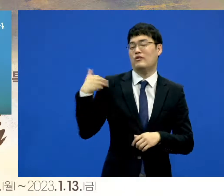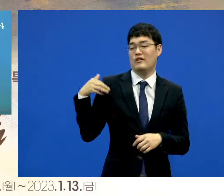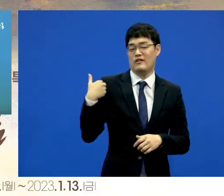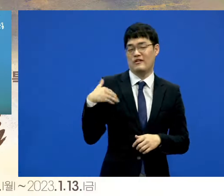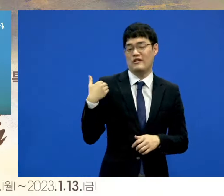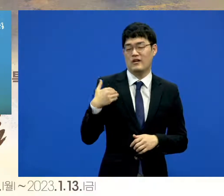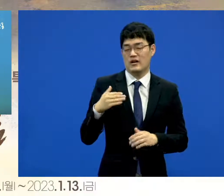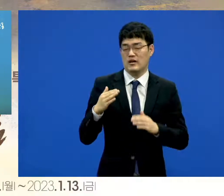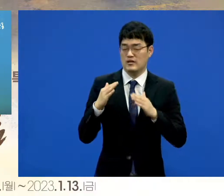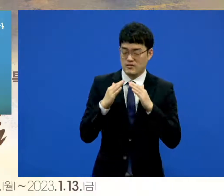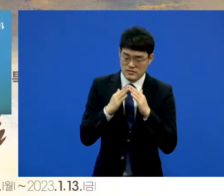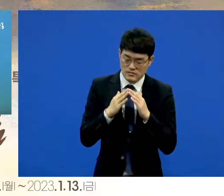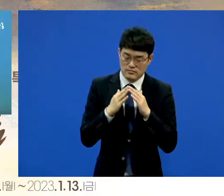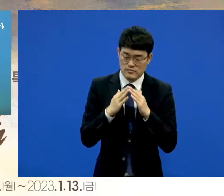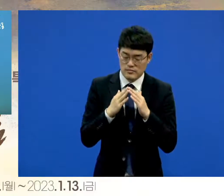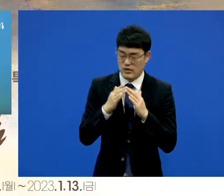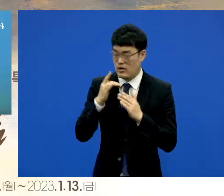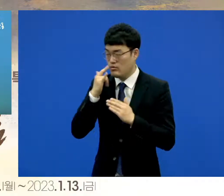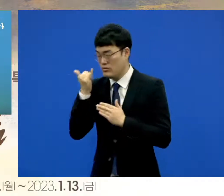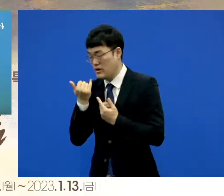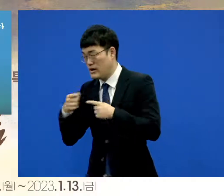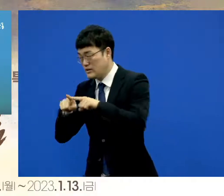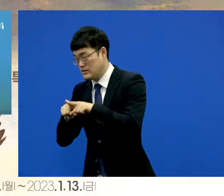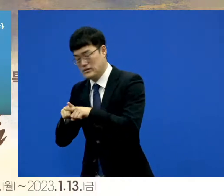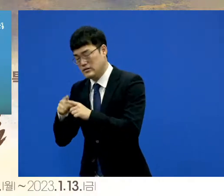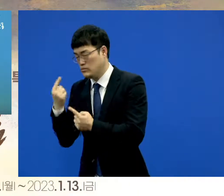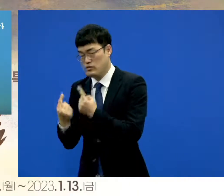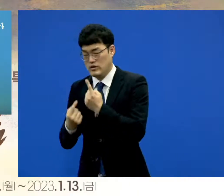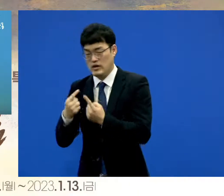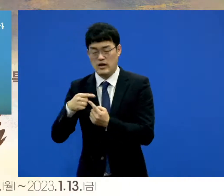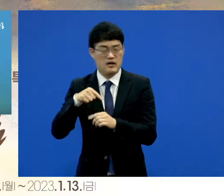집에 있기보다 집 나가서 돌아다니는 걸 좀.